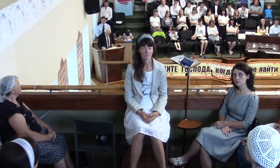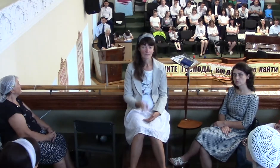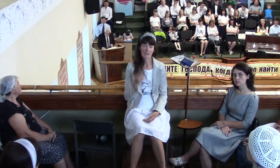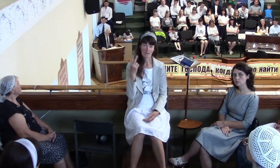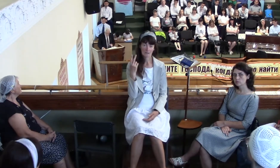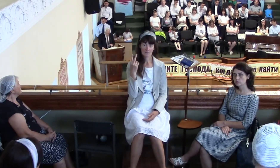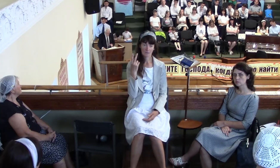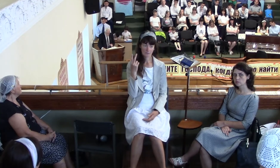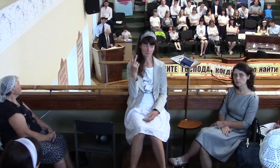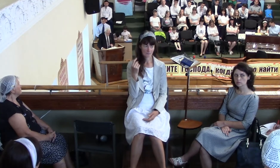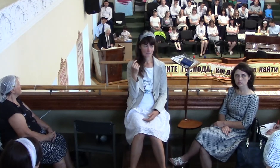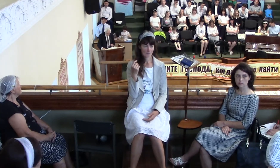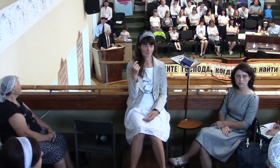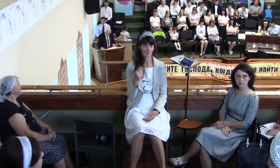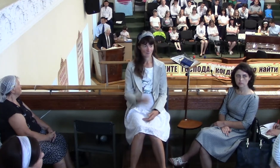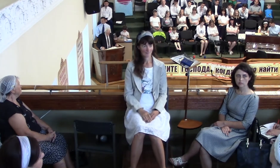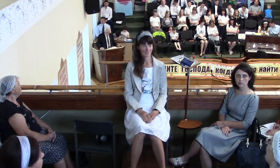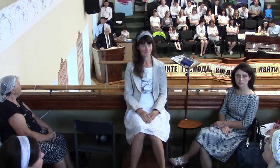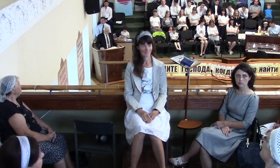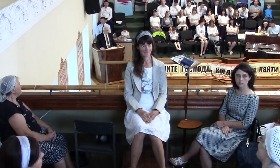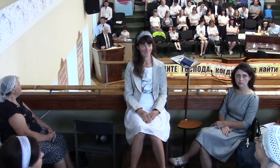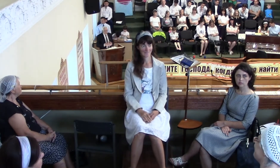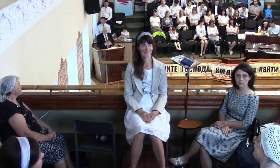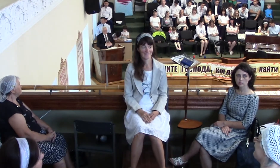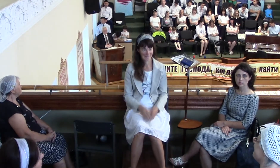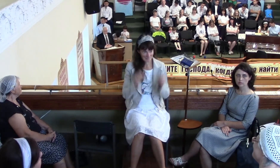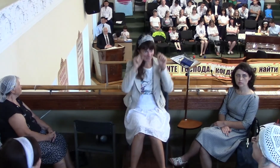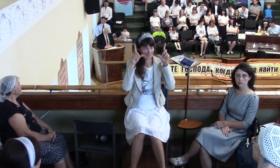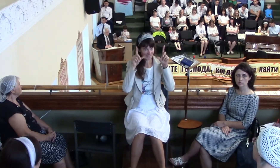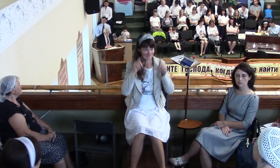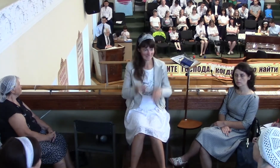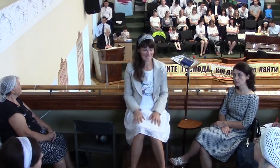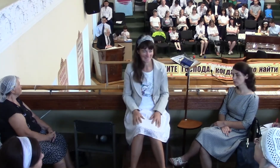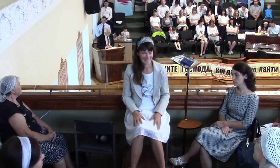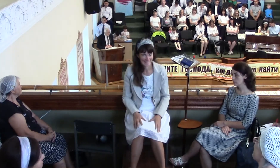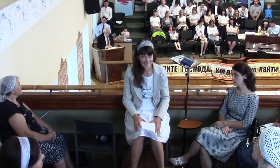второе, это наше отношение к себе. Себя нужно